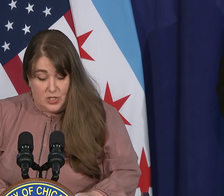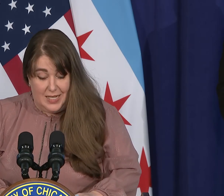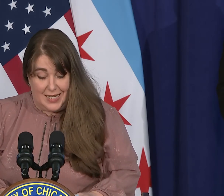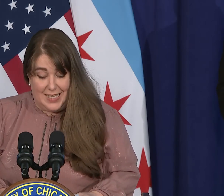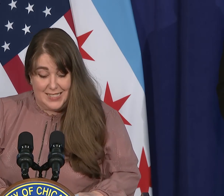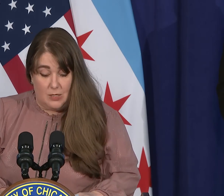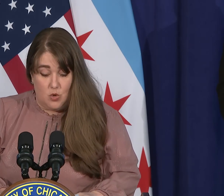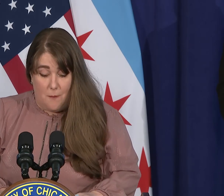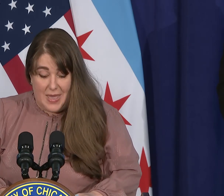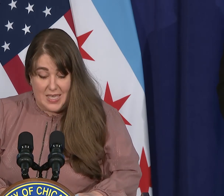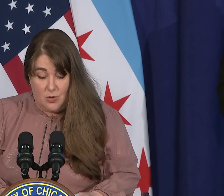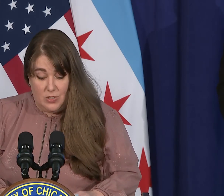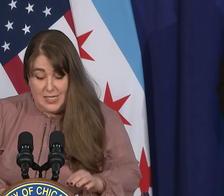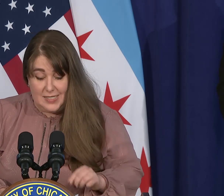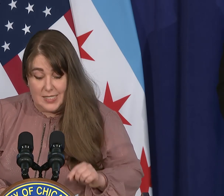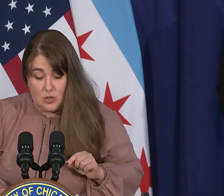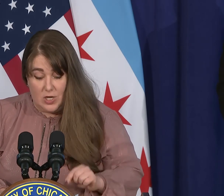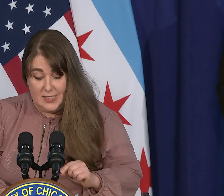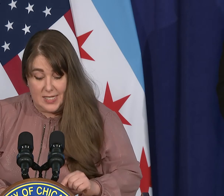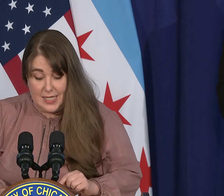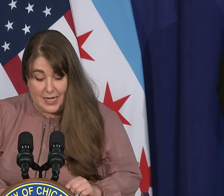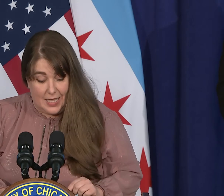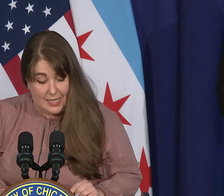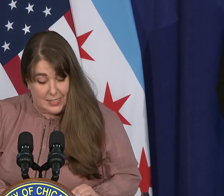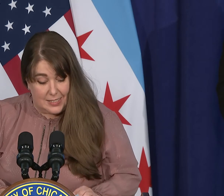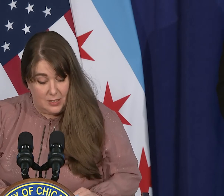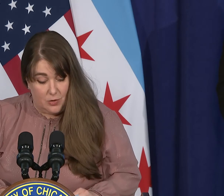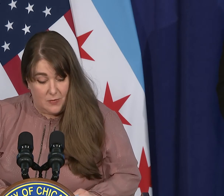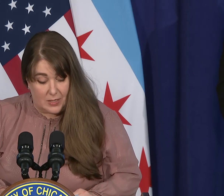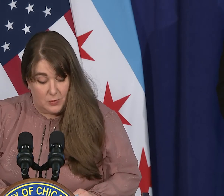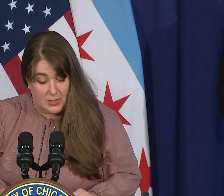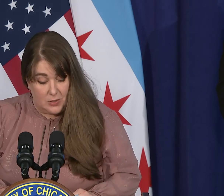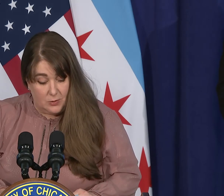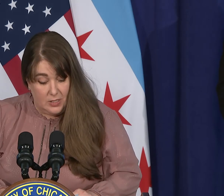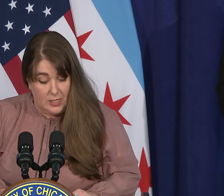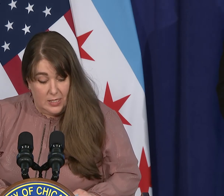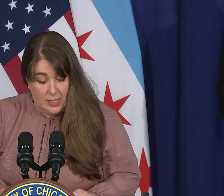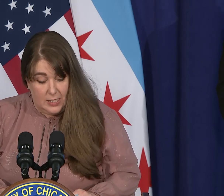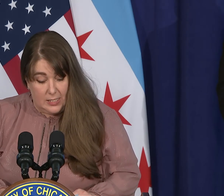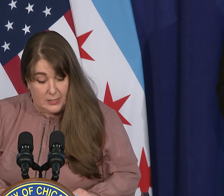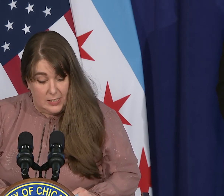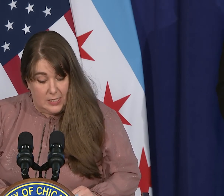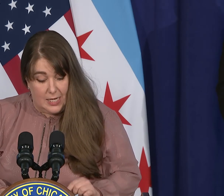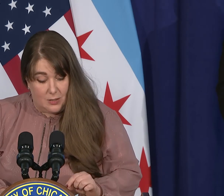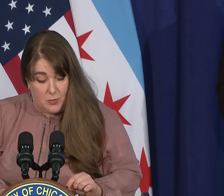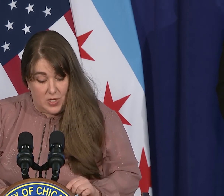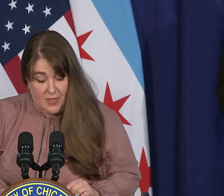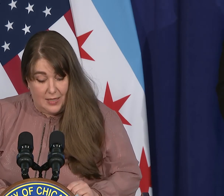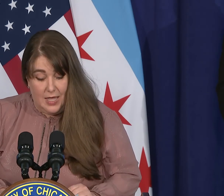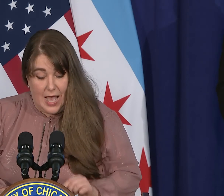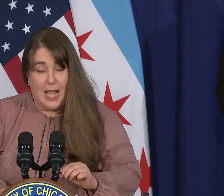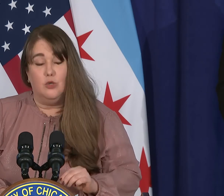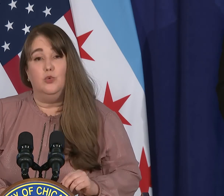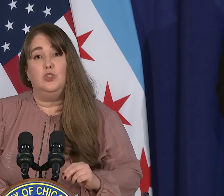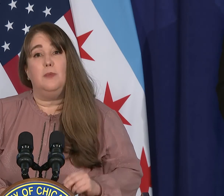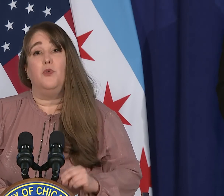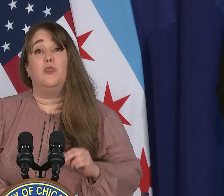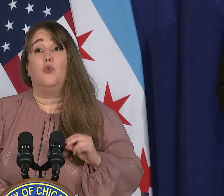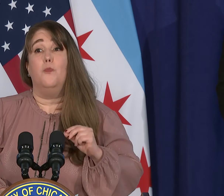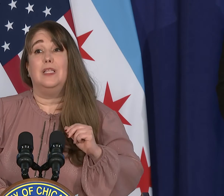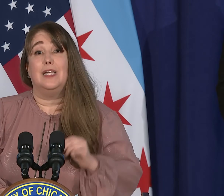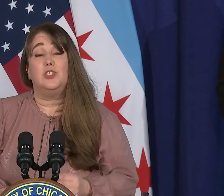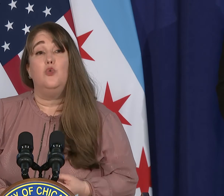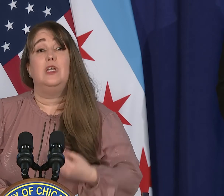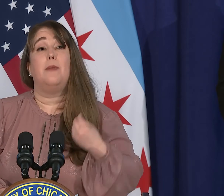Y no se requiere seguro médico ni se solicitará en el centro de vacunación de la comunidad algún tipo